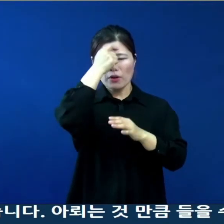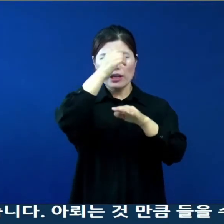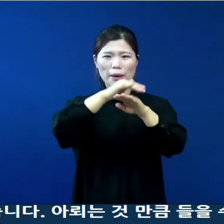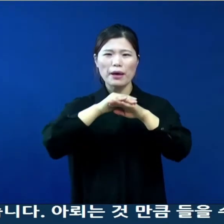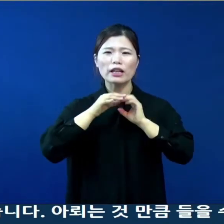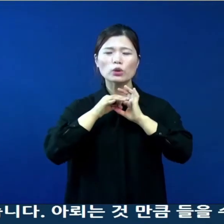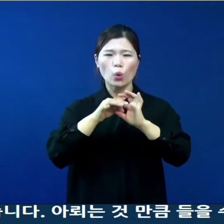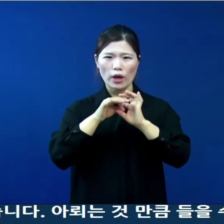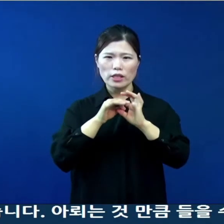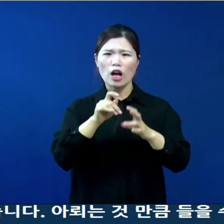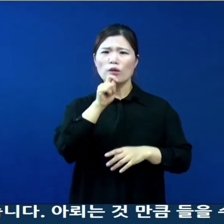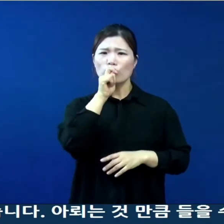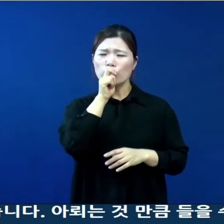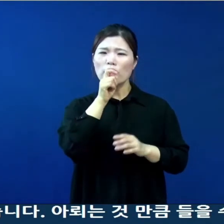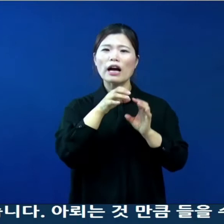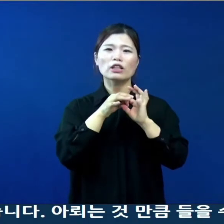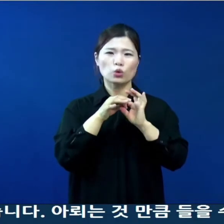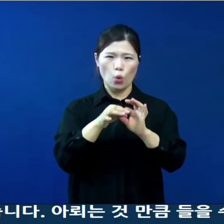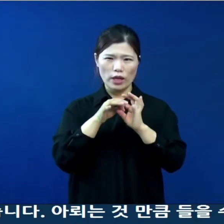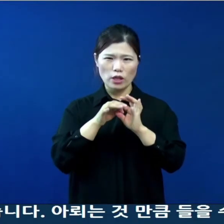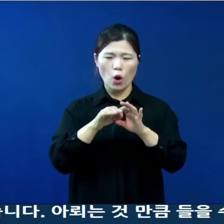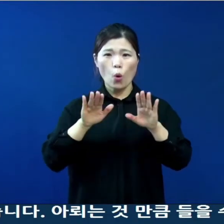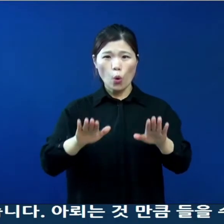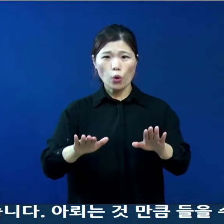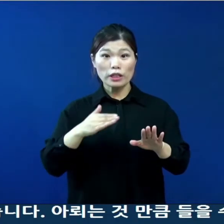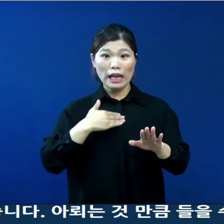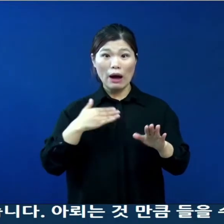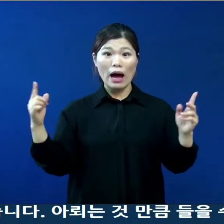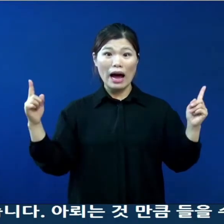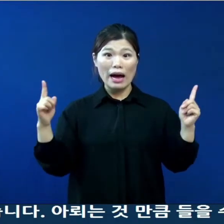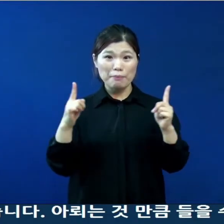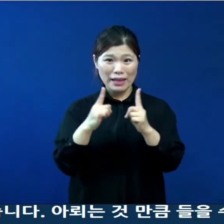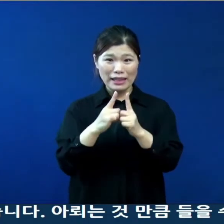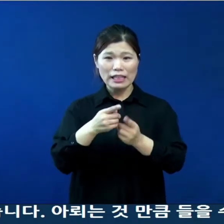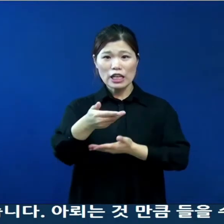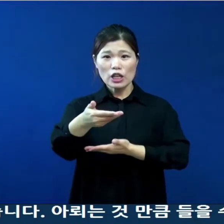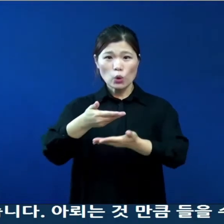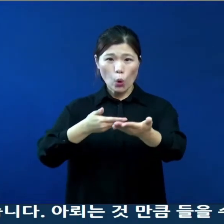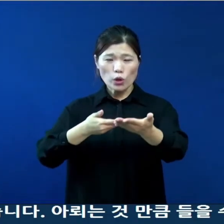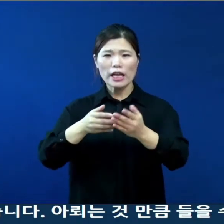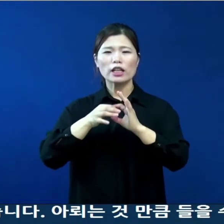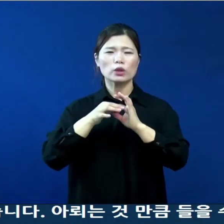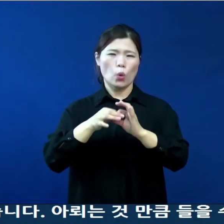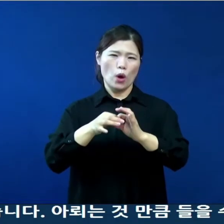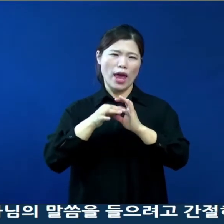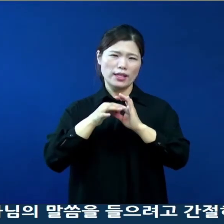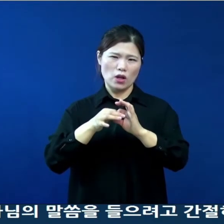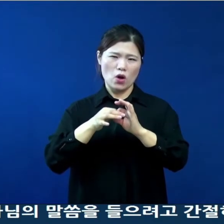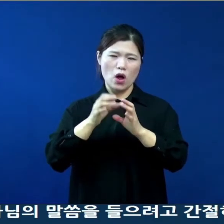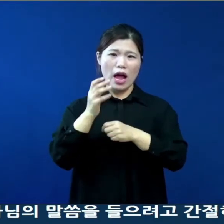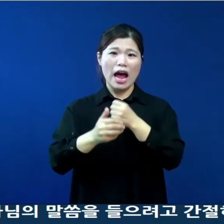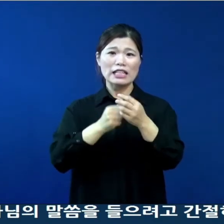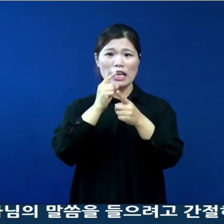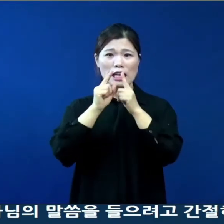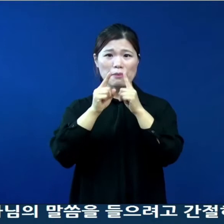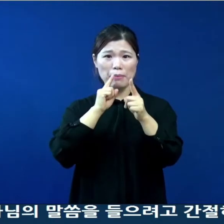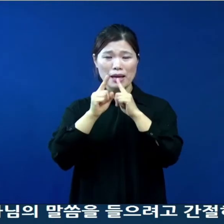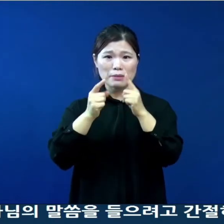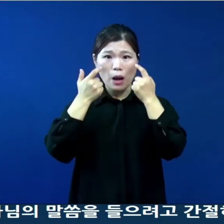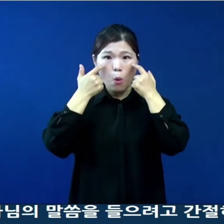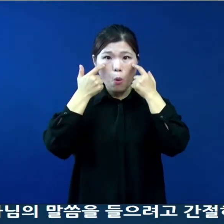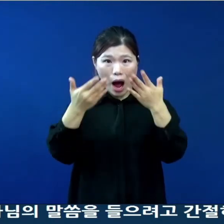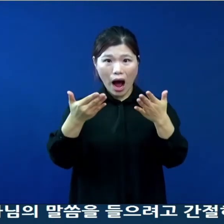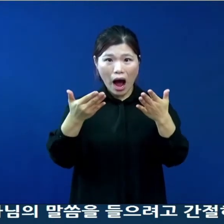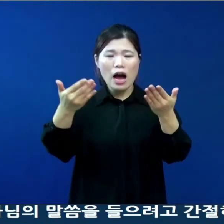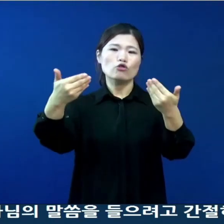묵상하는 묵상 말씀을 통해서, 아니 오늘 나와 만나서 교제하는 어떤 친구를 통해서 하나님 말씀을 컨펌해 주는 거죠. 확정시켜 주는